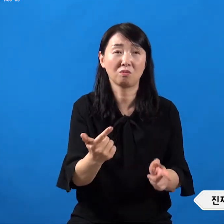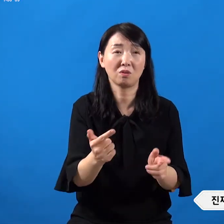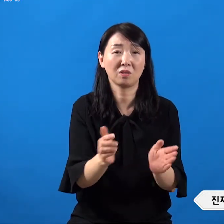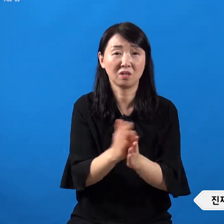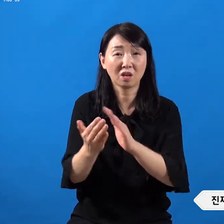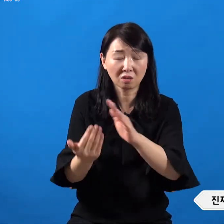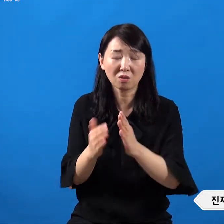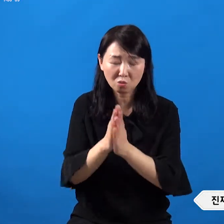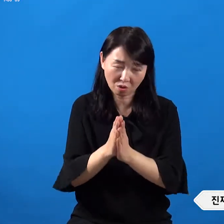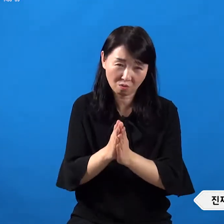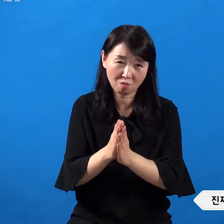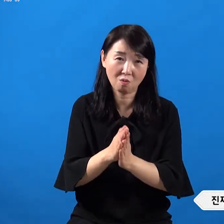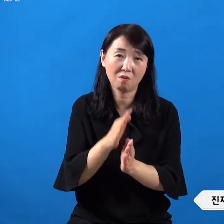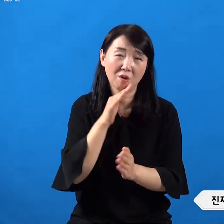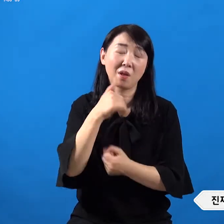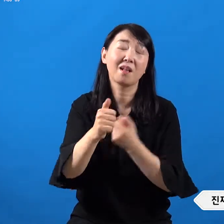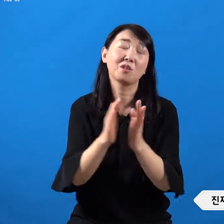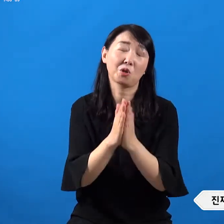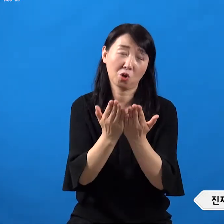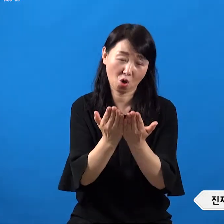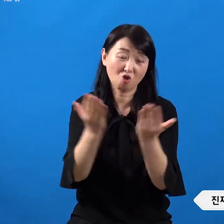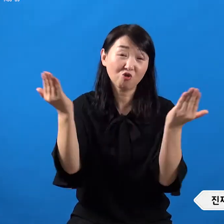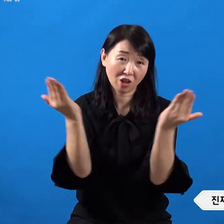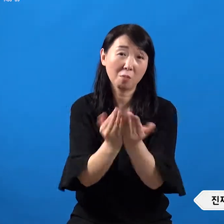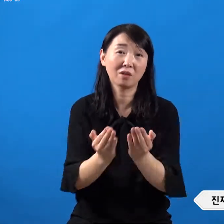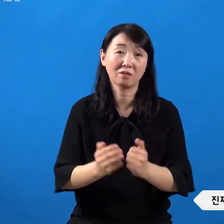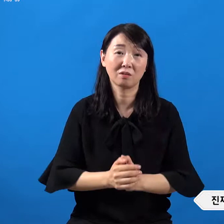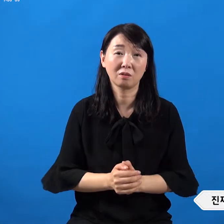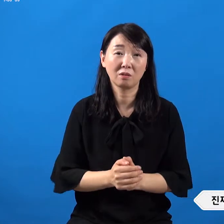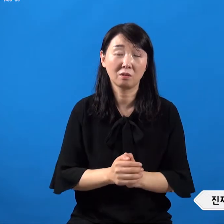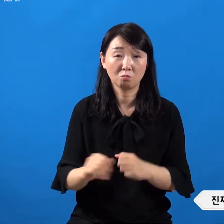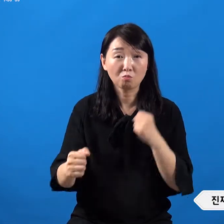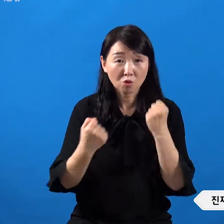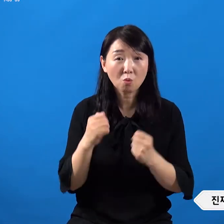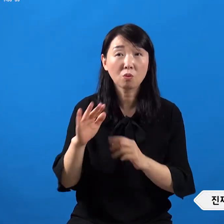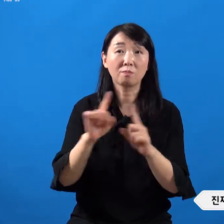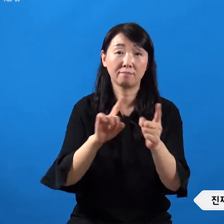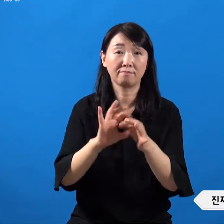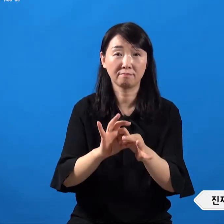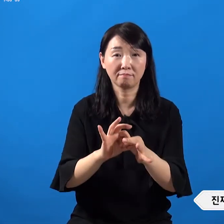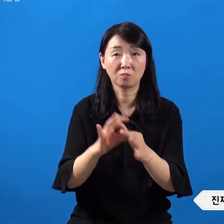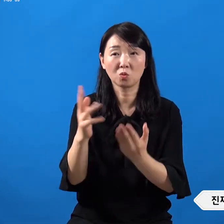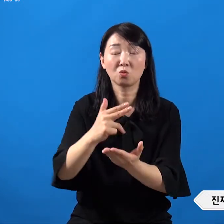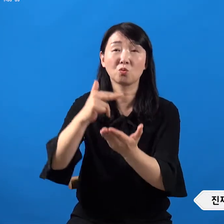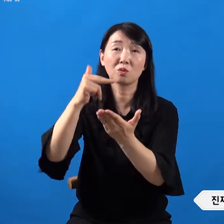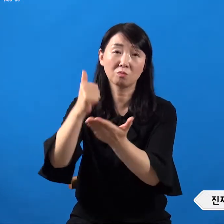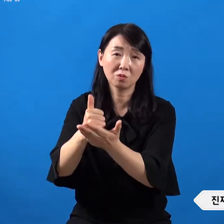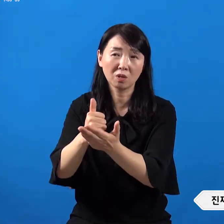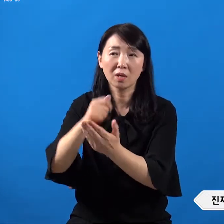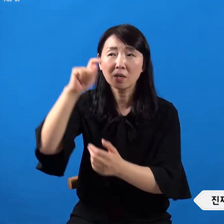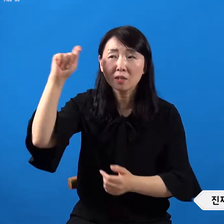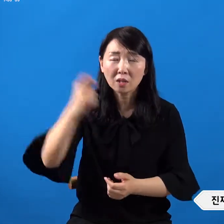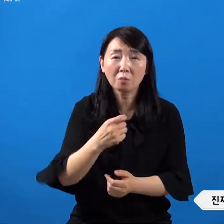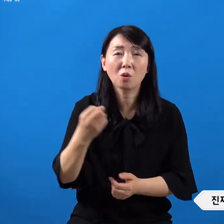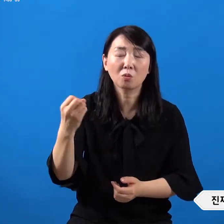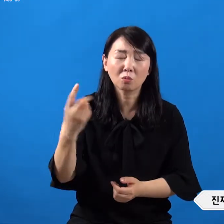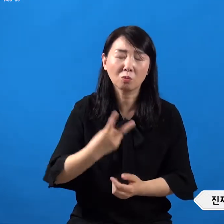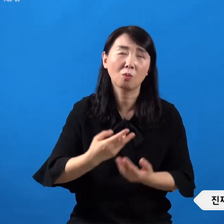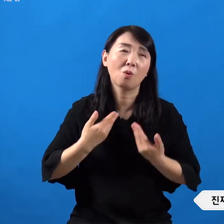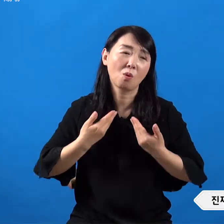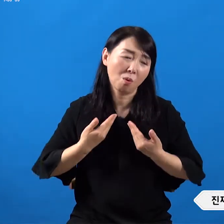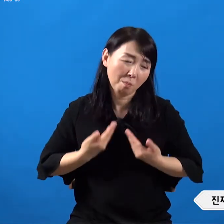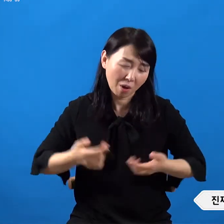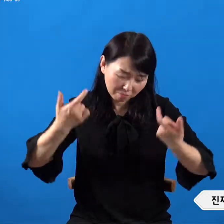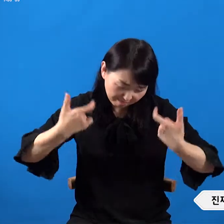전에 기도하는 것, 지극히도 성경적인 것입니다. 그럼에도 불구하고 오늘 이 말씀을 통해서 주님은 새벽뿐만이 아니라